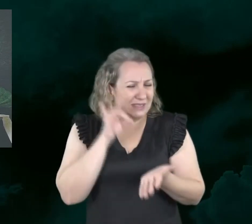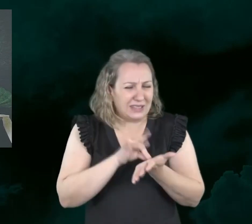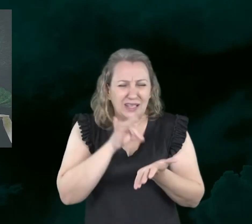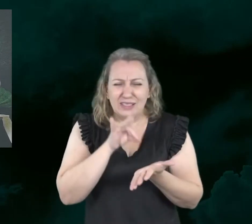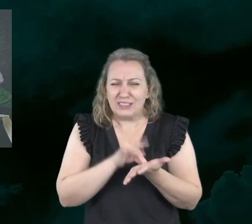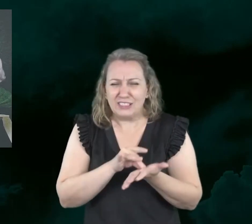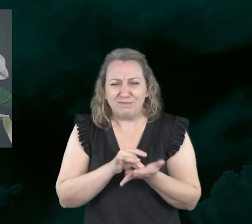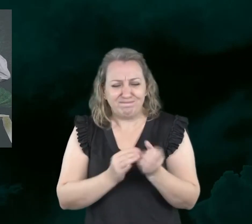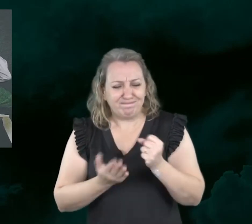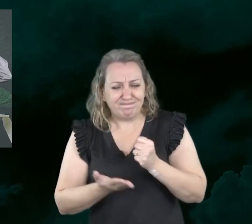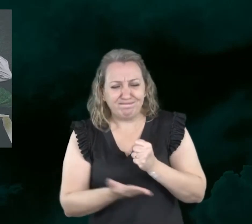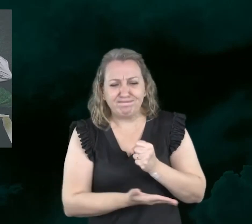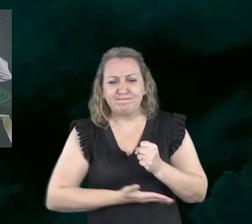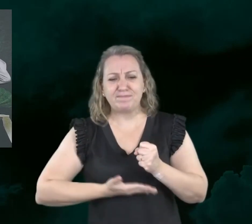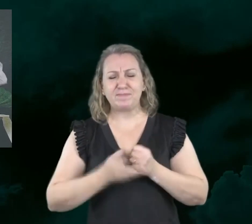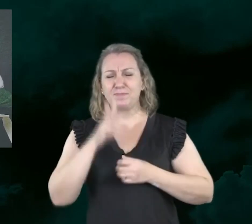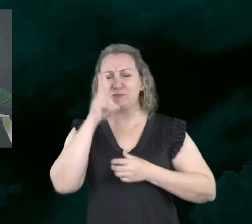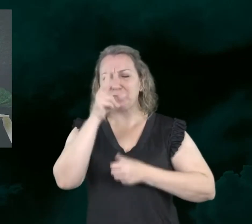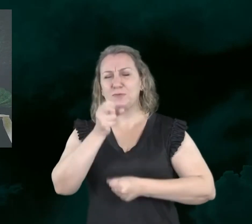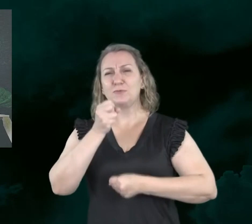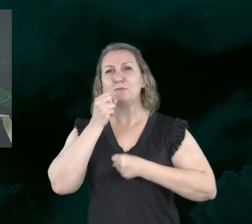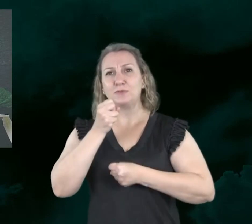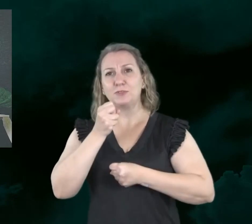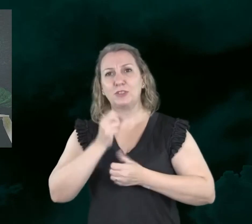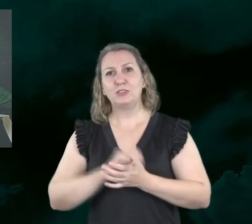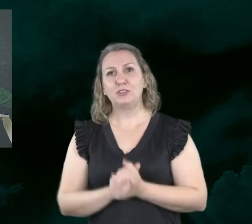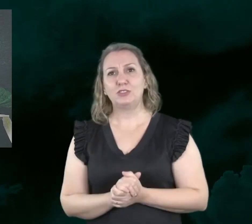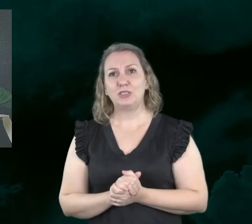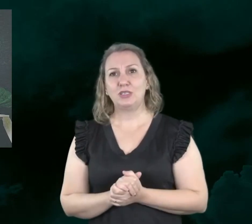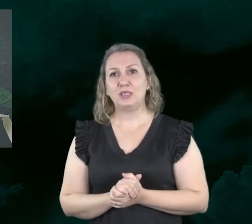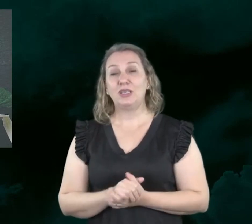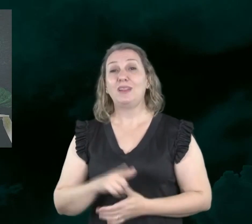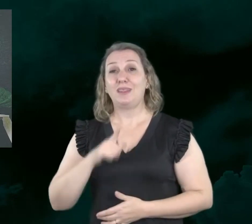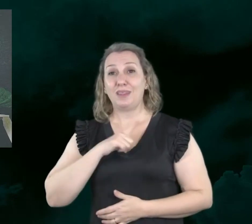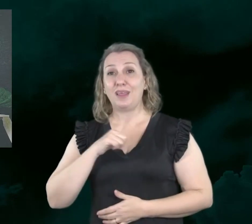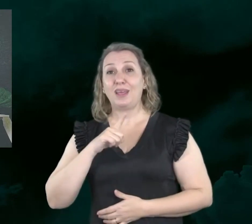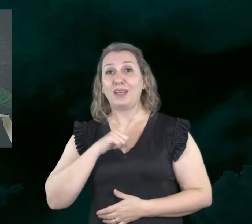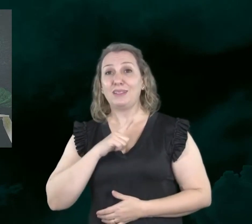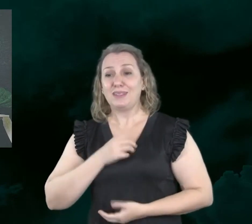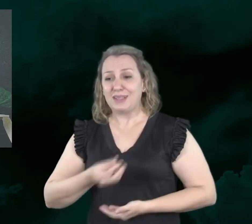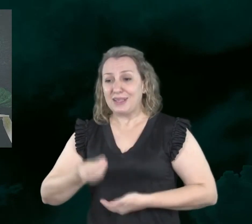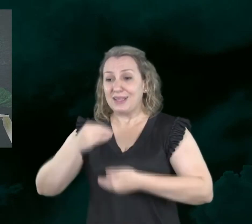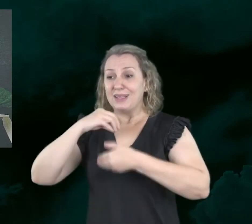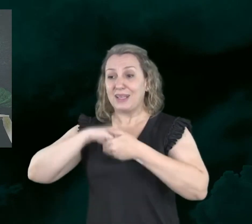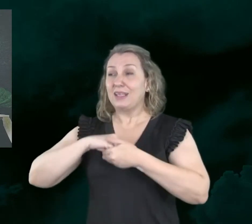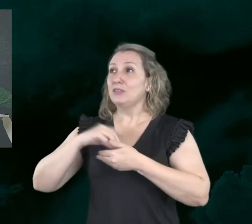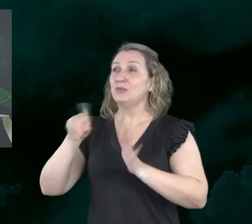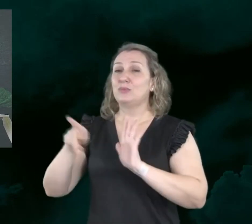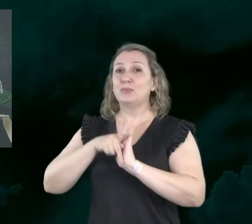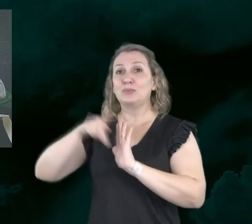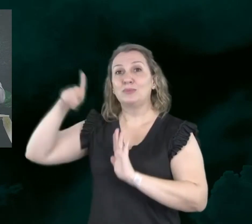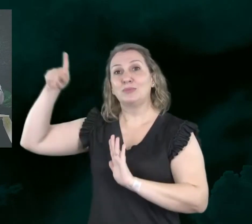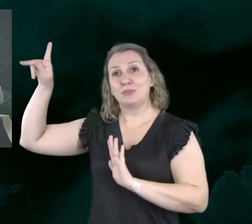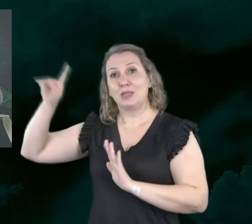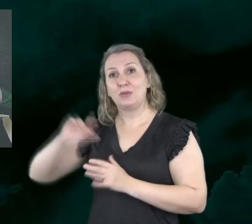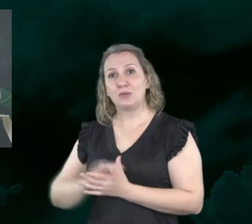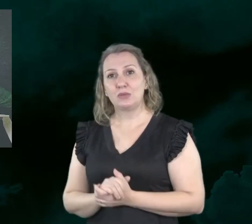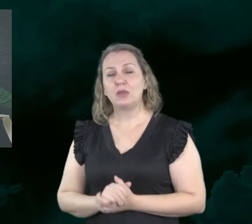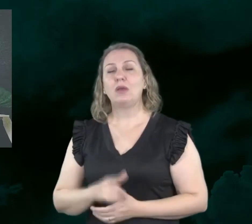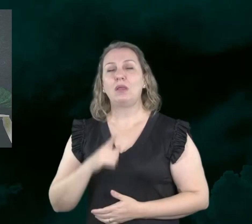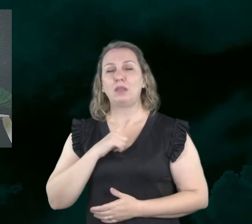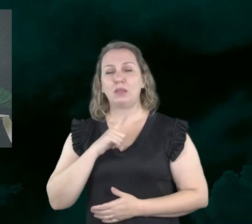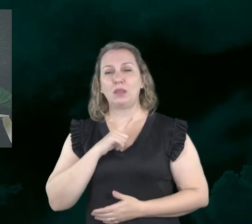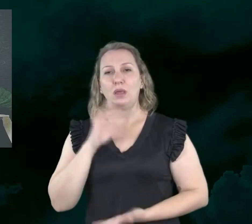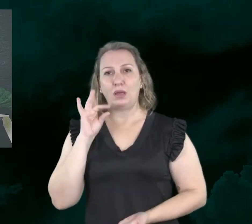fundamental, que só tem na substância de Deus. Nós então temos a verdade, nós